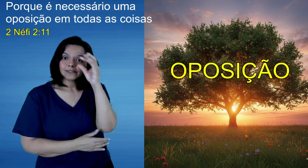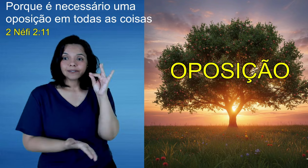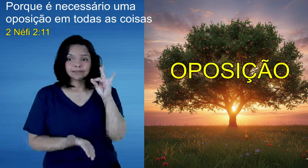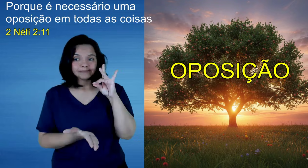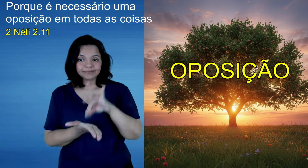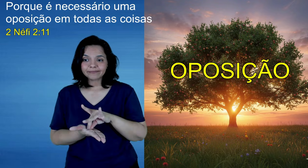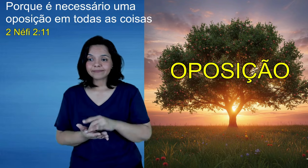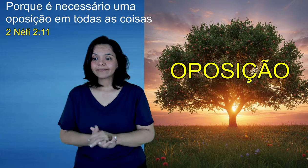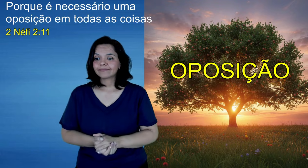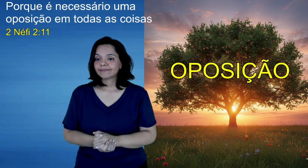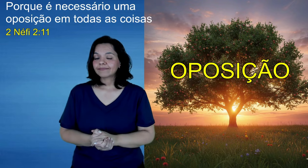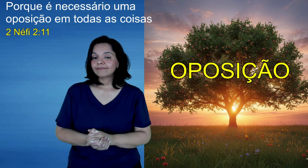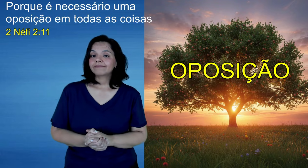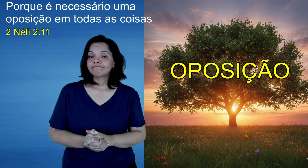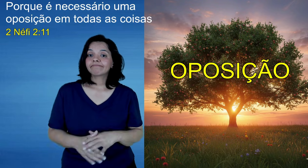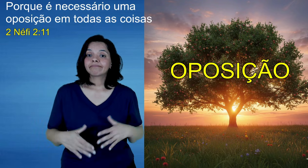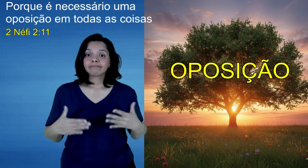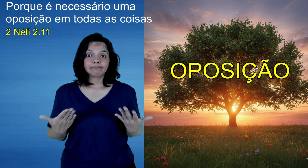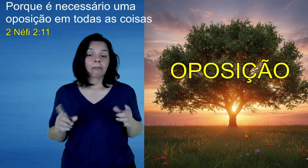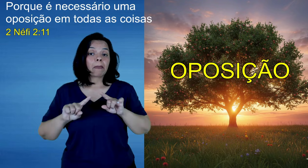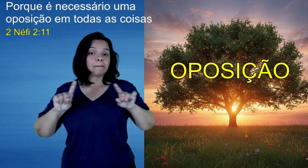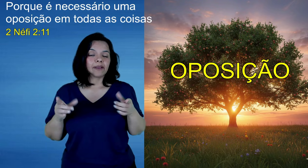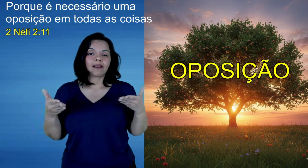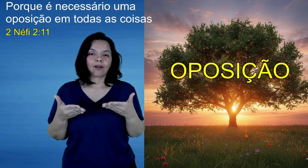Então, na nossa vida também é assim.